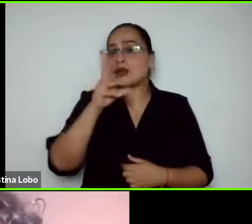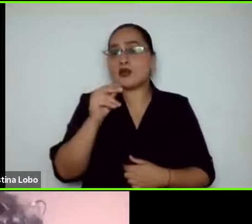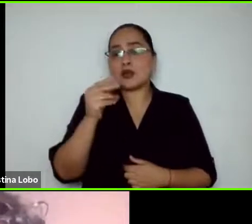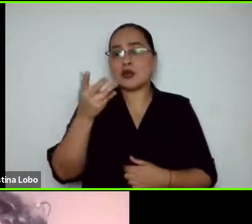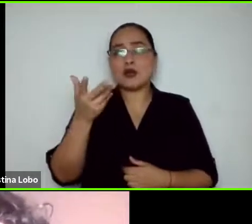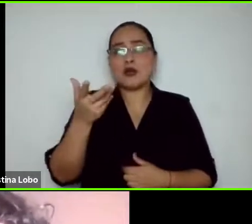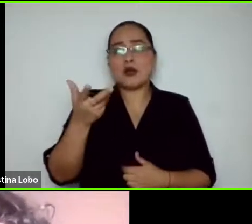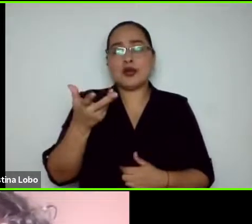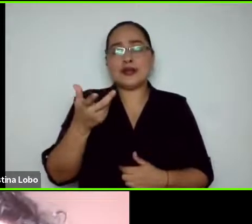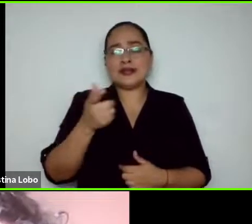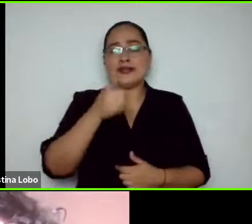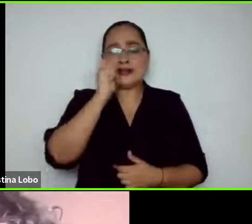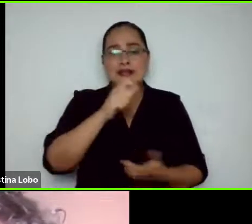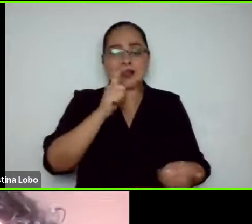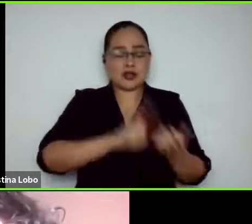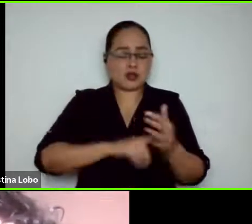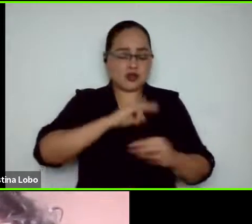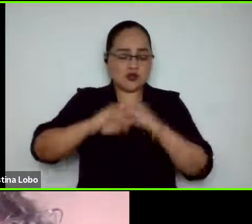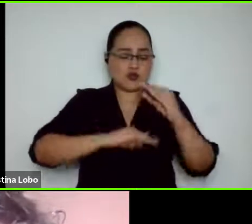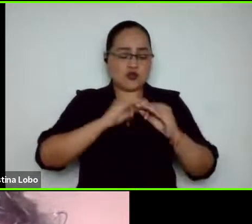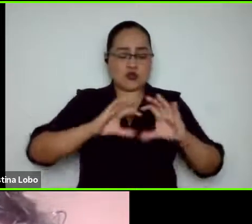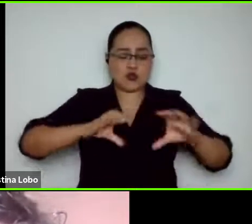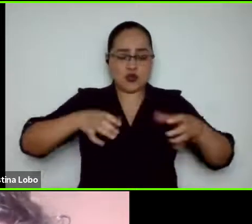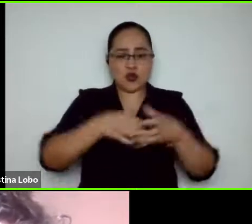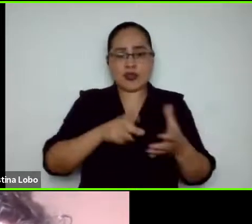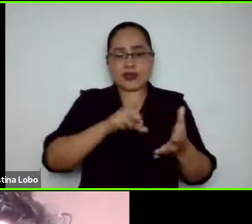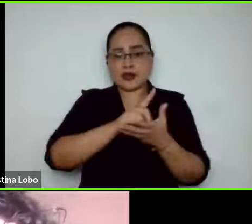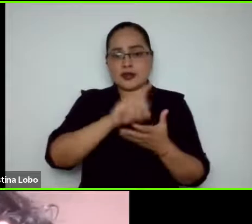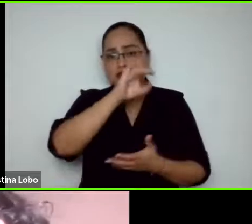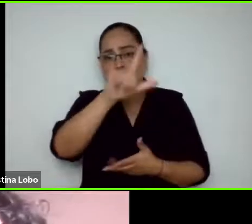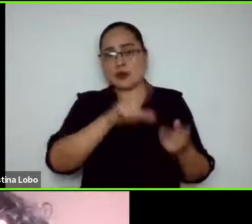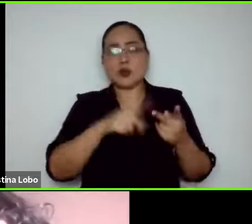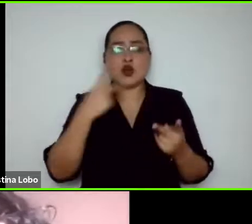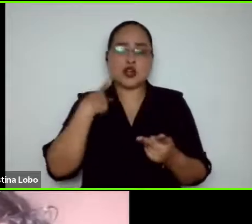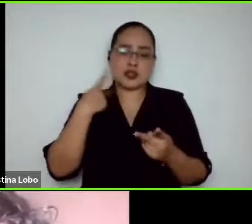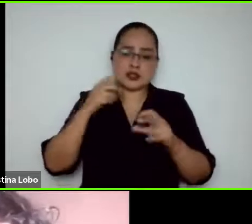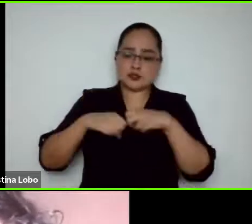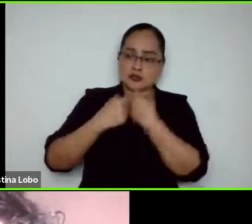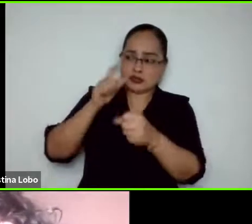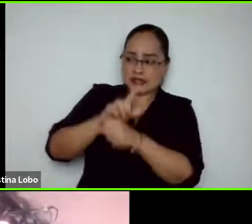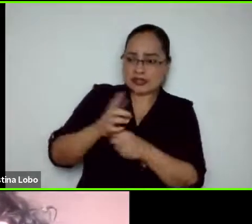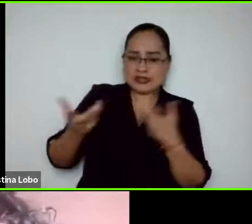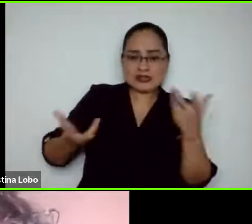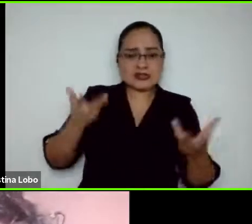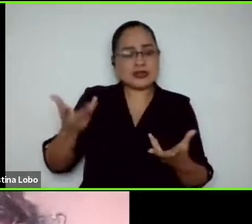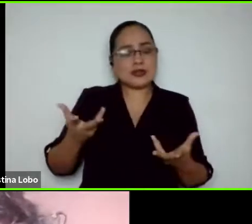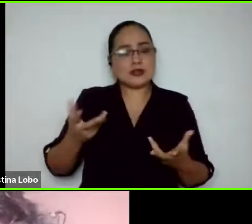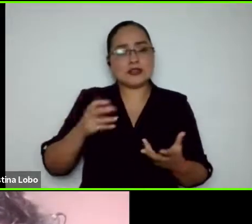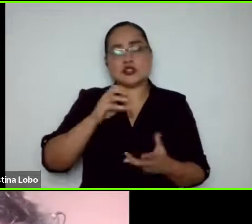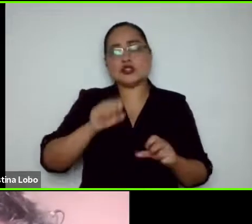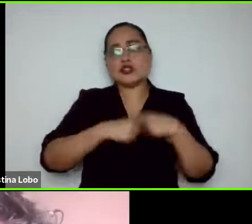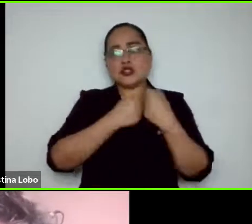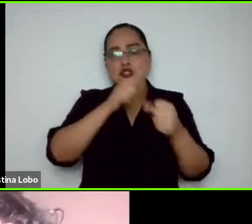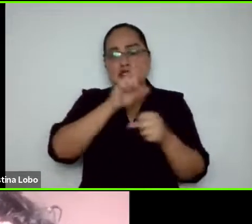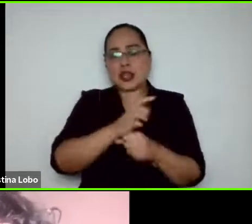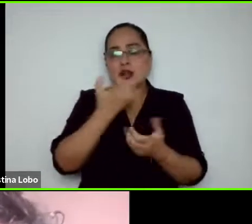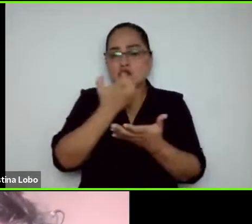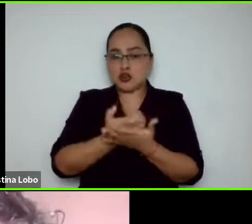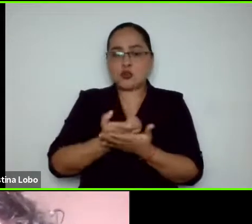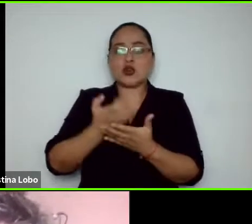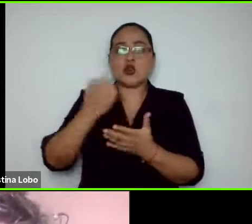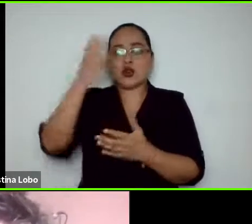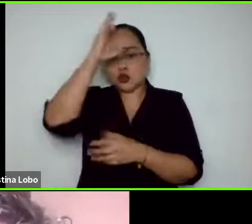no exista en todos los tipos de derechos civiles, políticos y sociales. Y sociales estoy abreviando porque son derechos sociales, económicos,